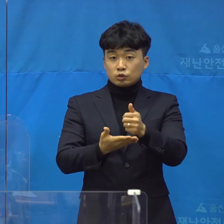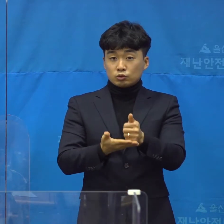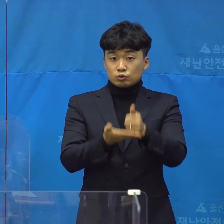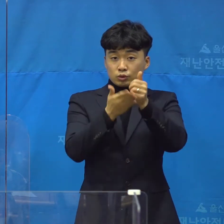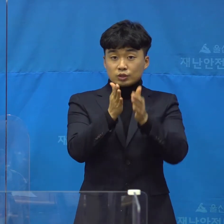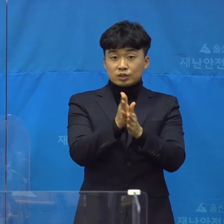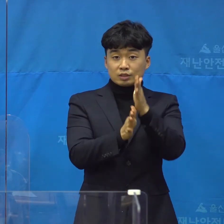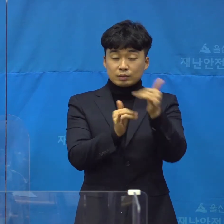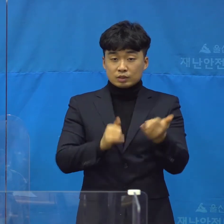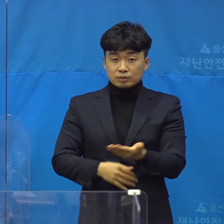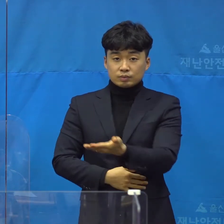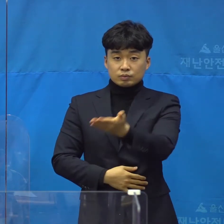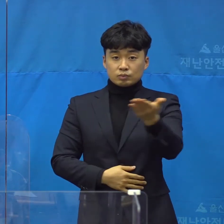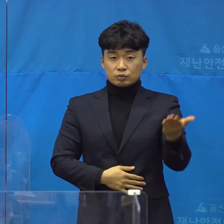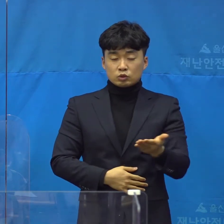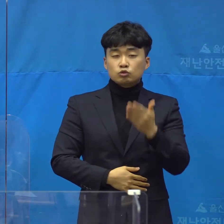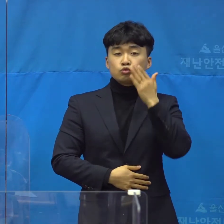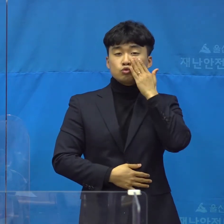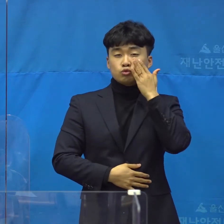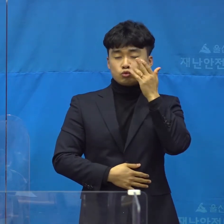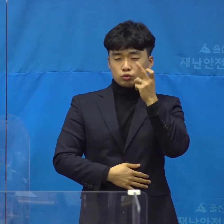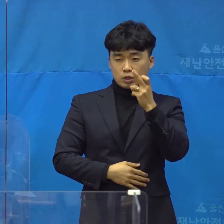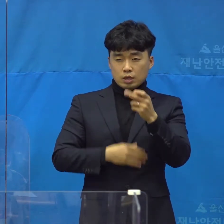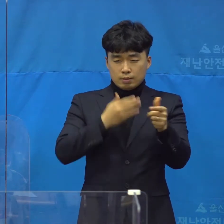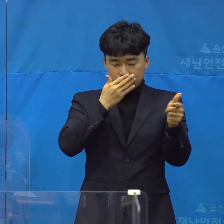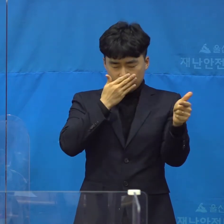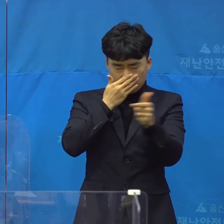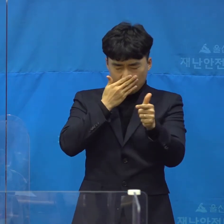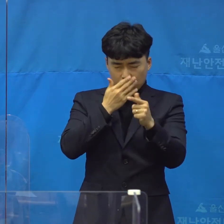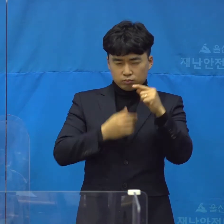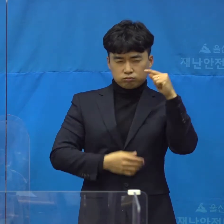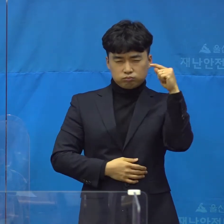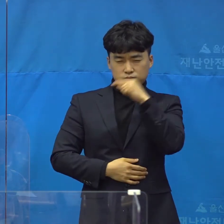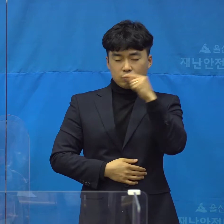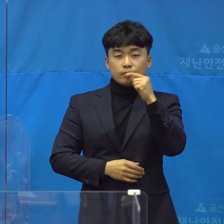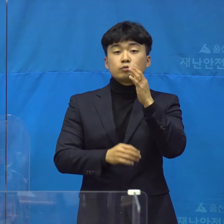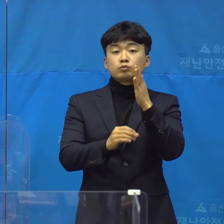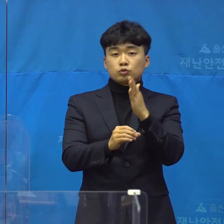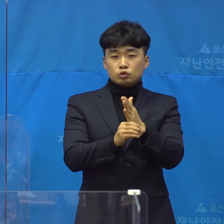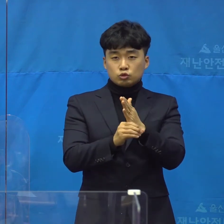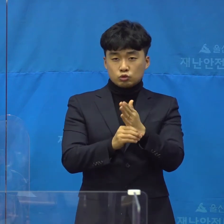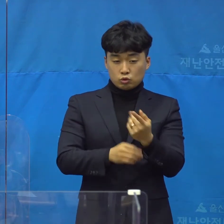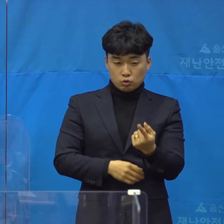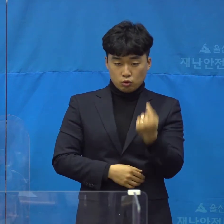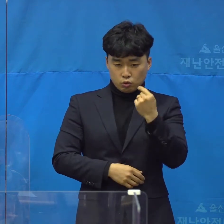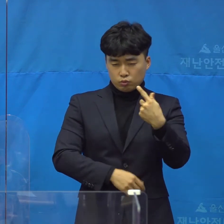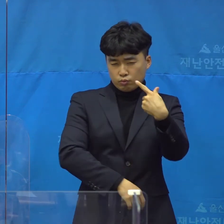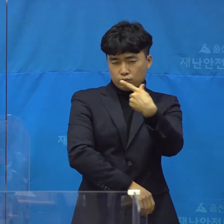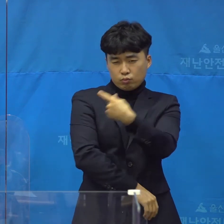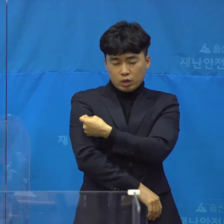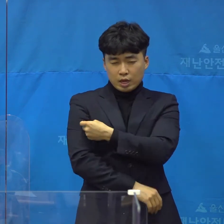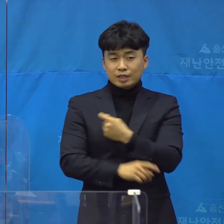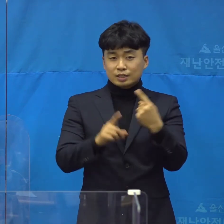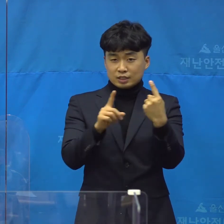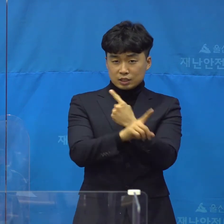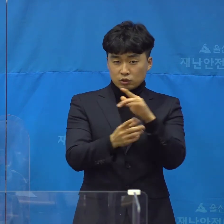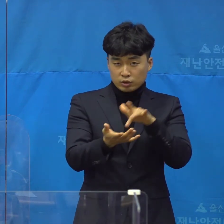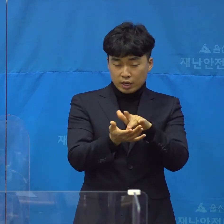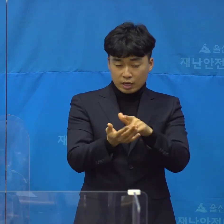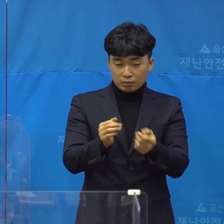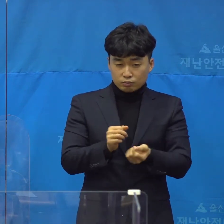존경하는 시민 여러분, 우리 시의 방역망은 촘촘하고 탄탄합니다. 곧 시행될 백신 접종과 치료제가